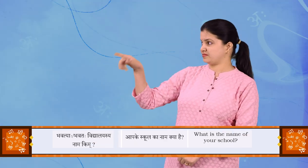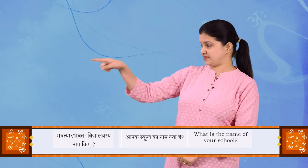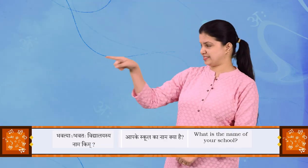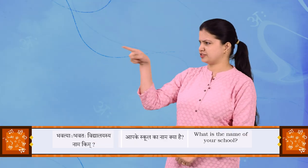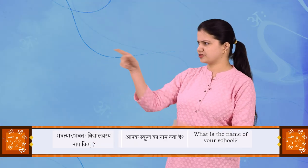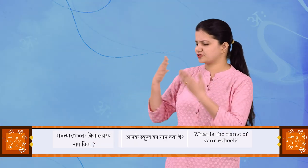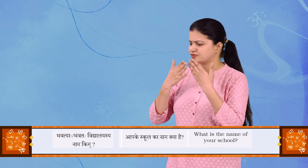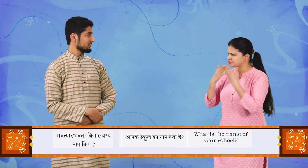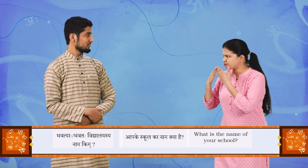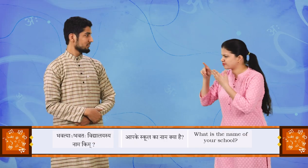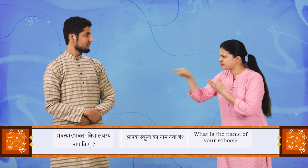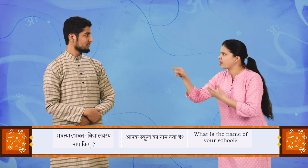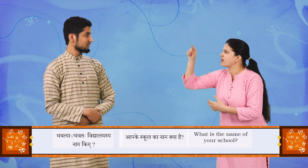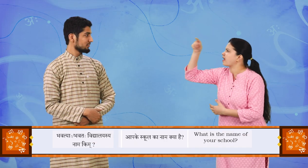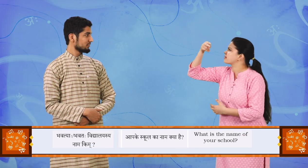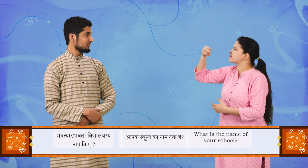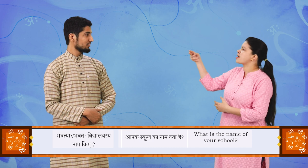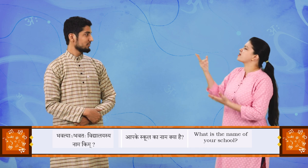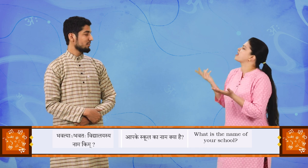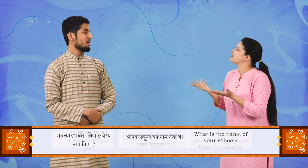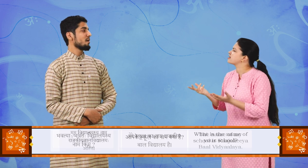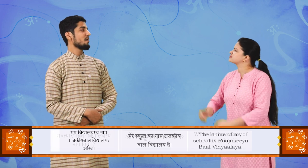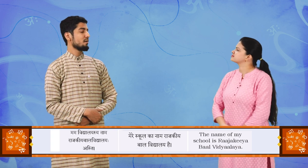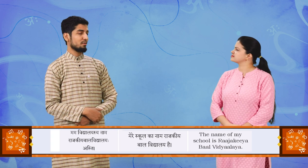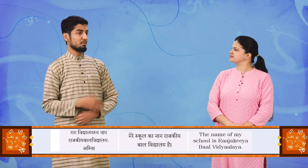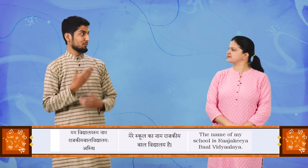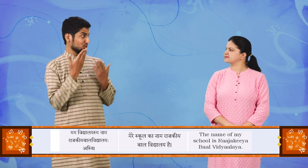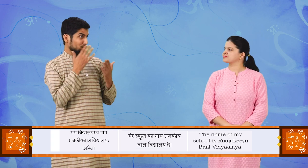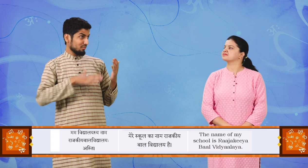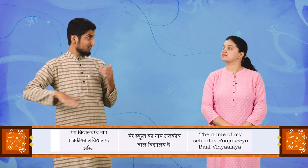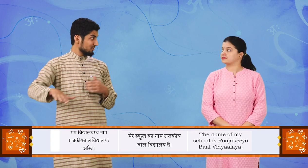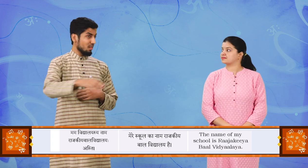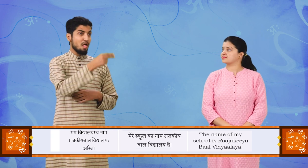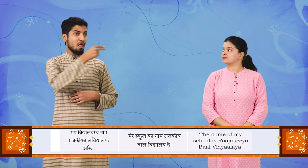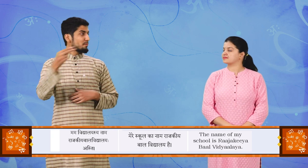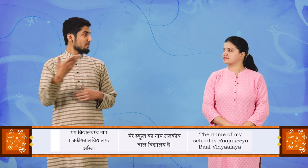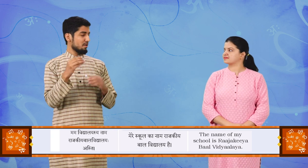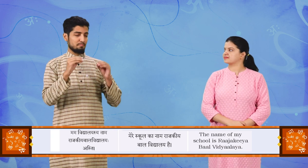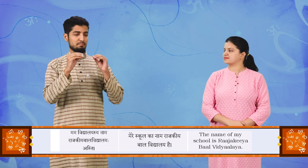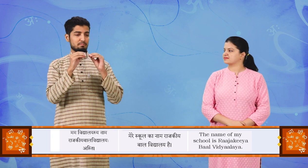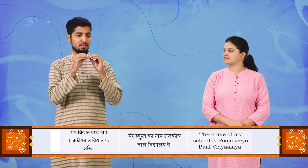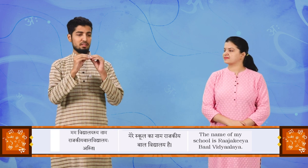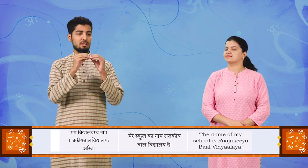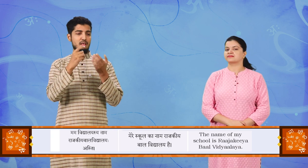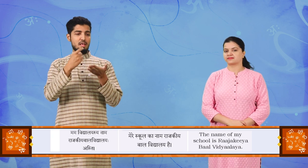को फतेह विद्यालय से नाम कैंप मामा विद्यालय का नाम राजकीय महाविद्यालय